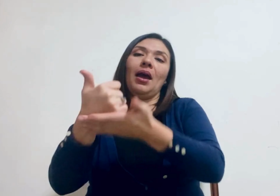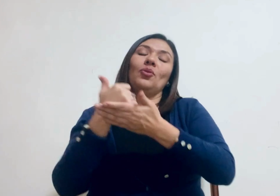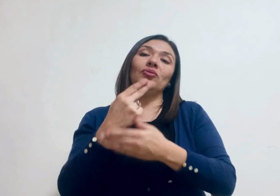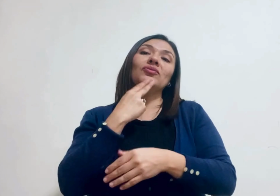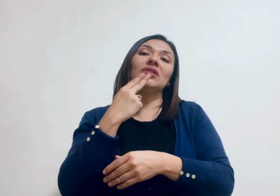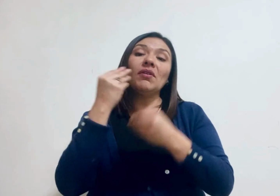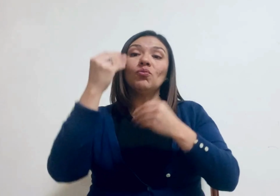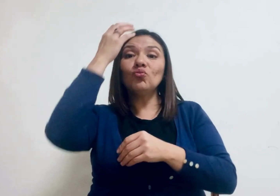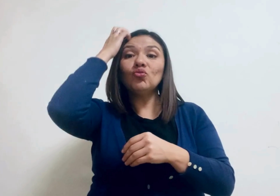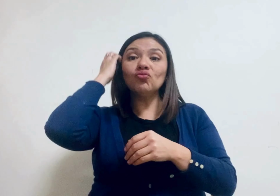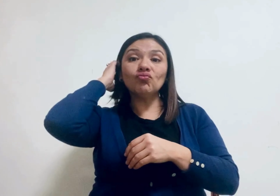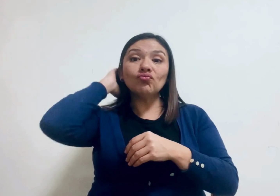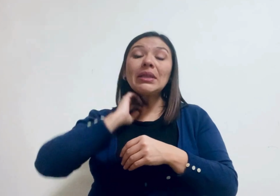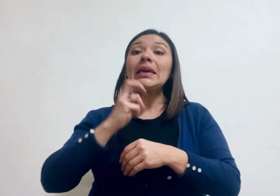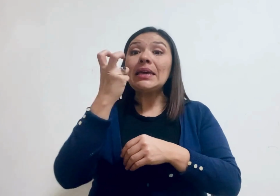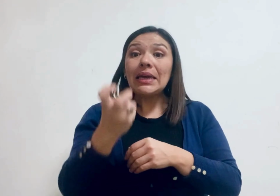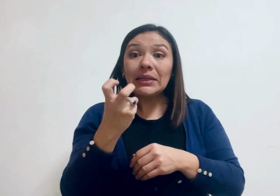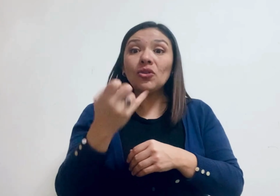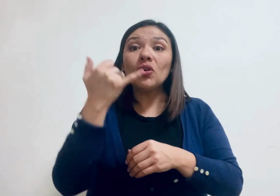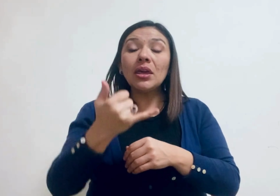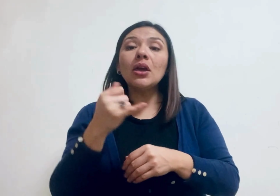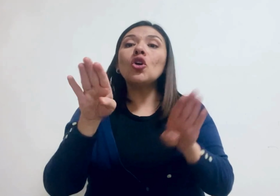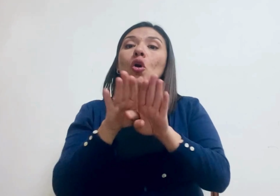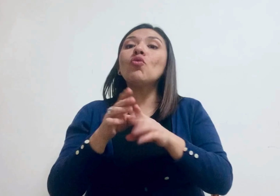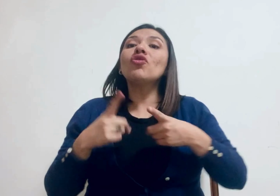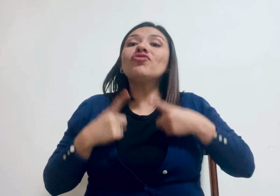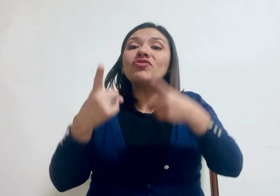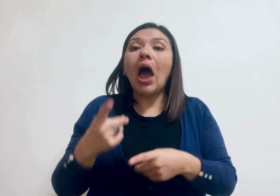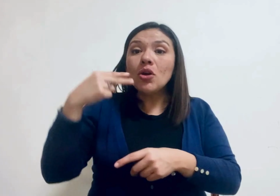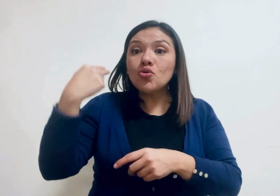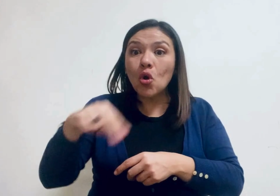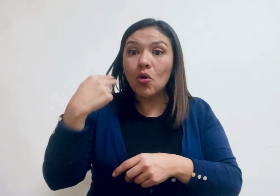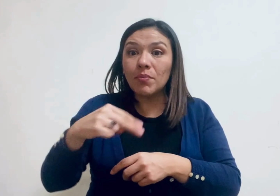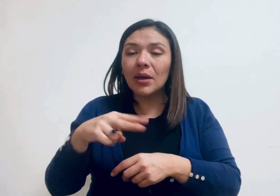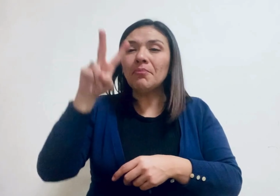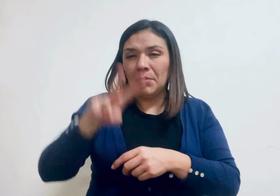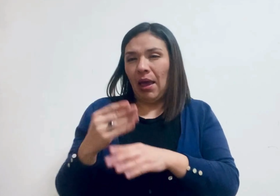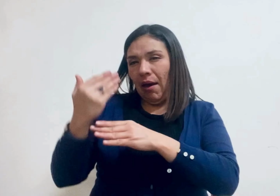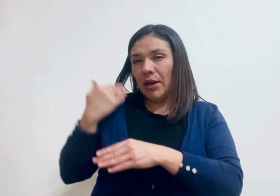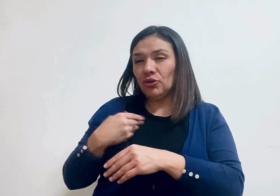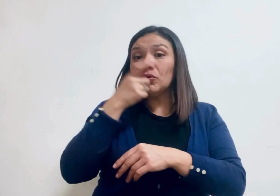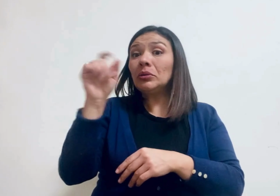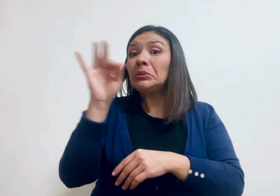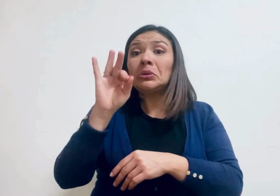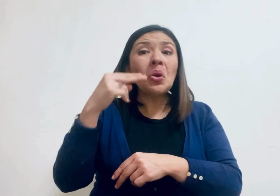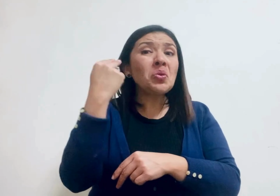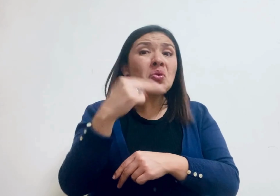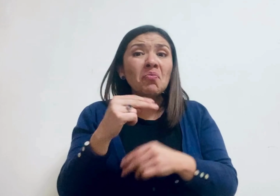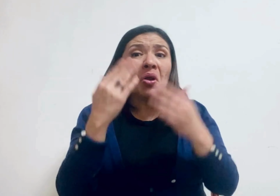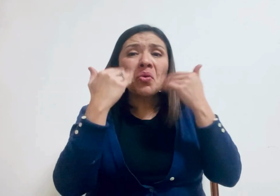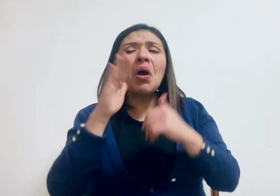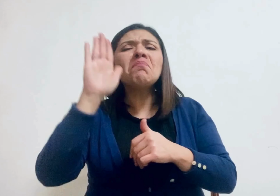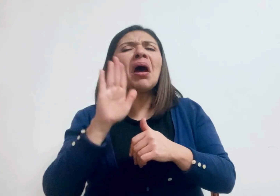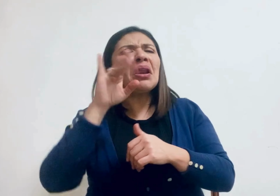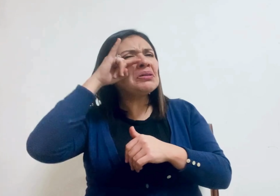él ayudó mucho en el proceso. Y en este caminar irlo nombrando, porque ya lo hemos dicho en otras ocasiones, lo que no se nombra es como si no